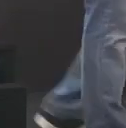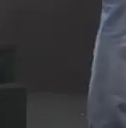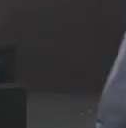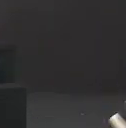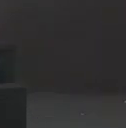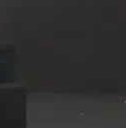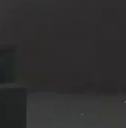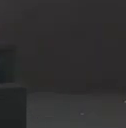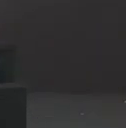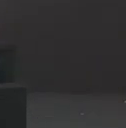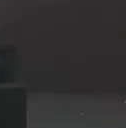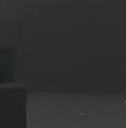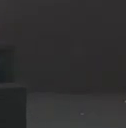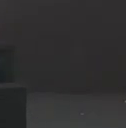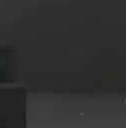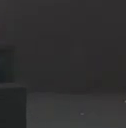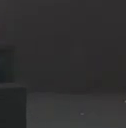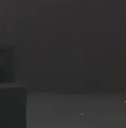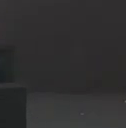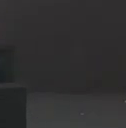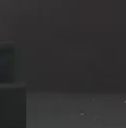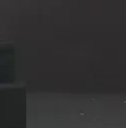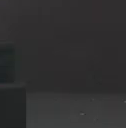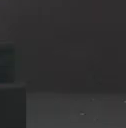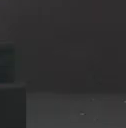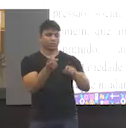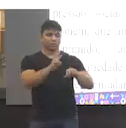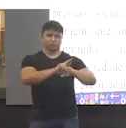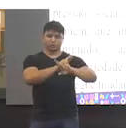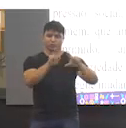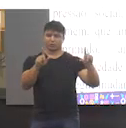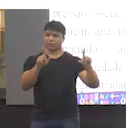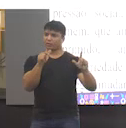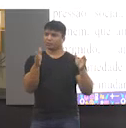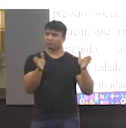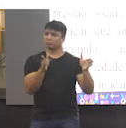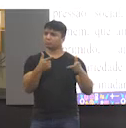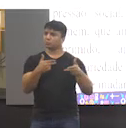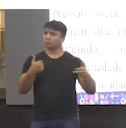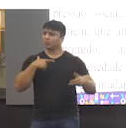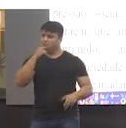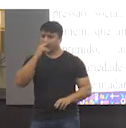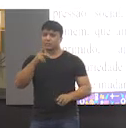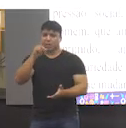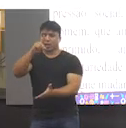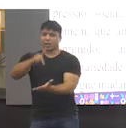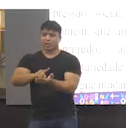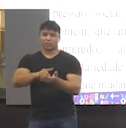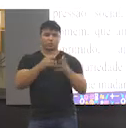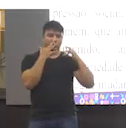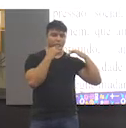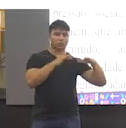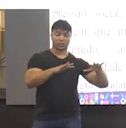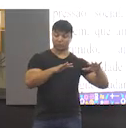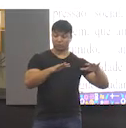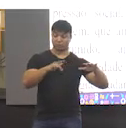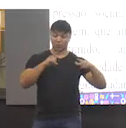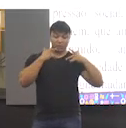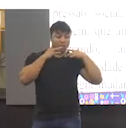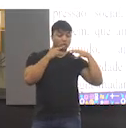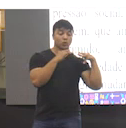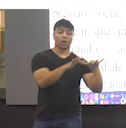concluir. É possível encontrar algumas diferenças entre a prosa realista e a naturalista? O